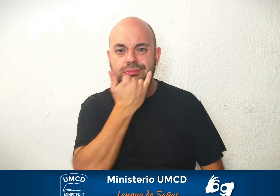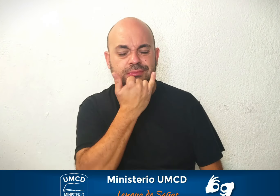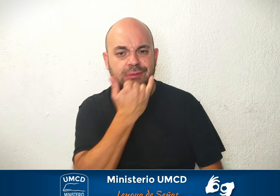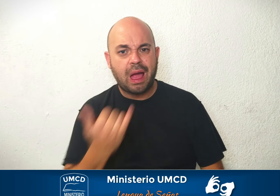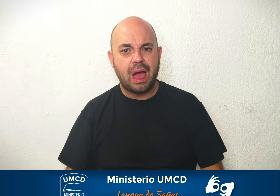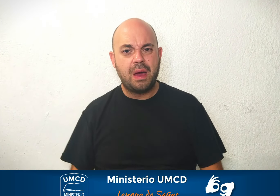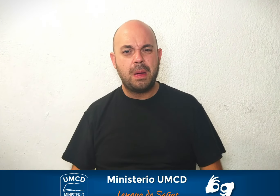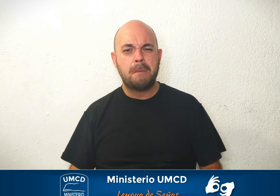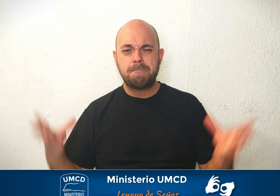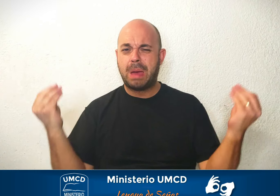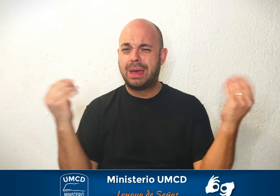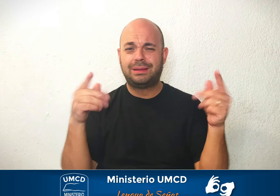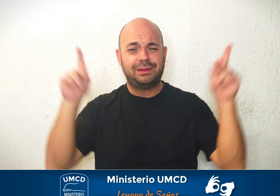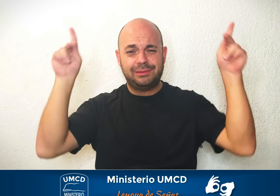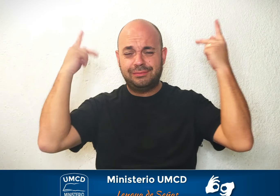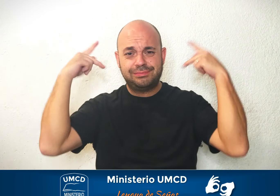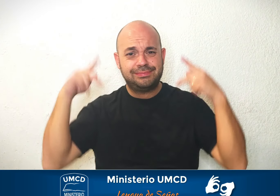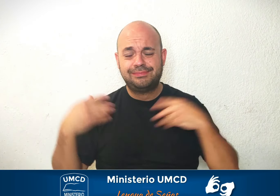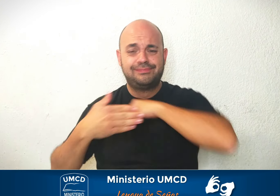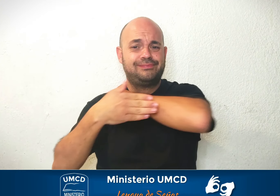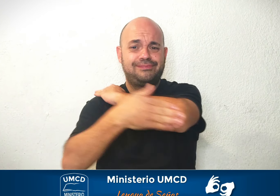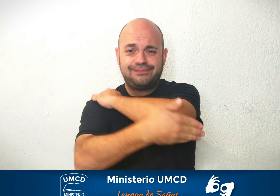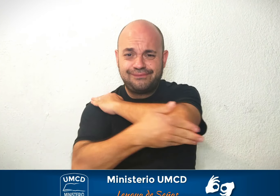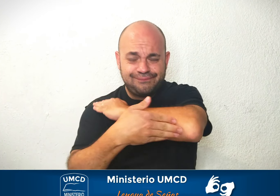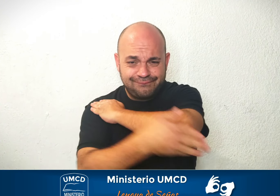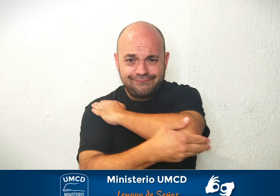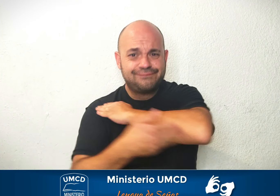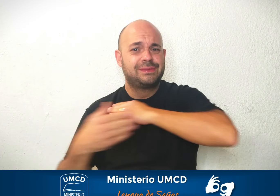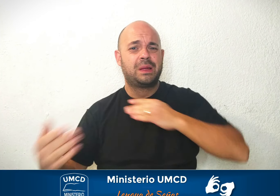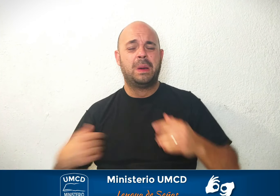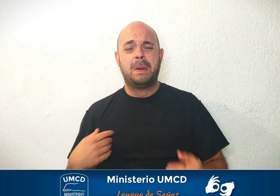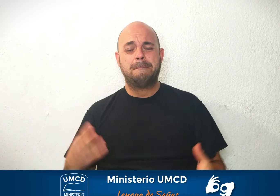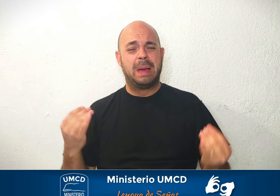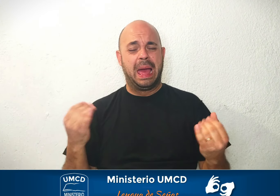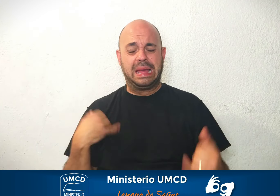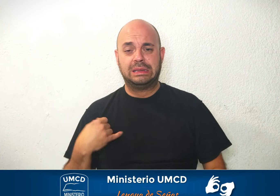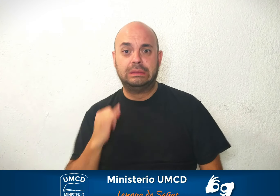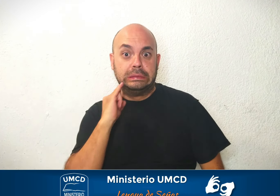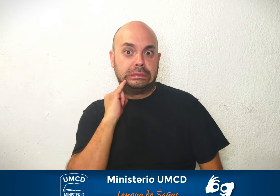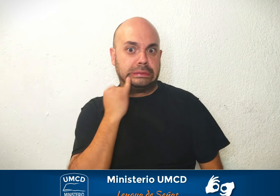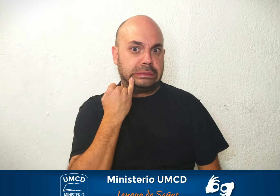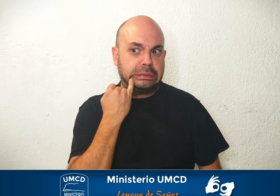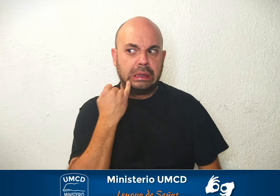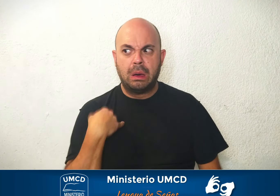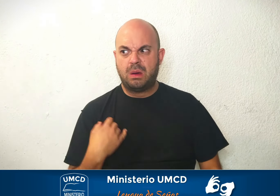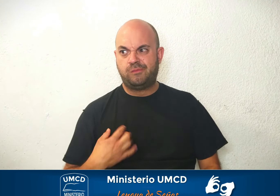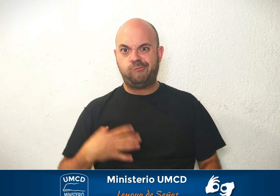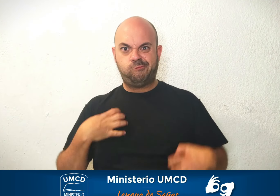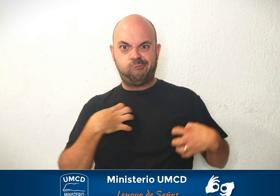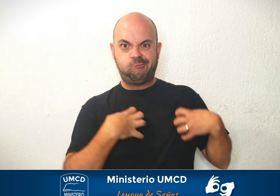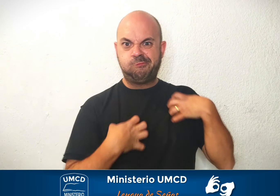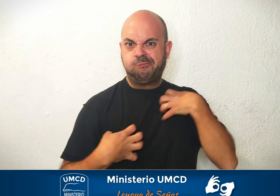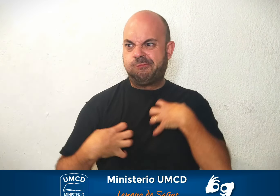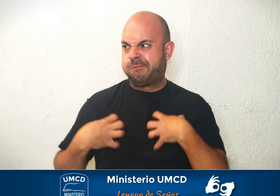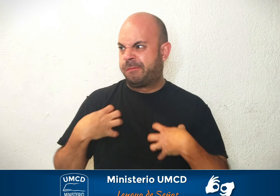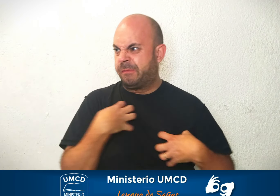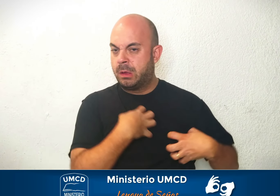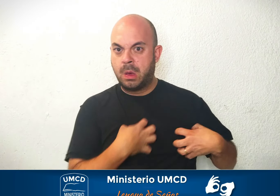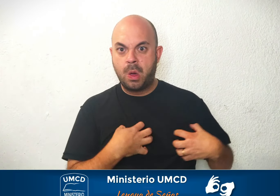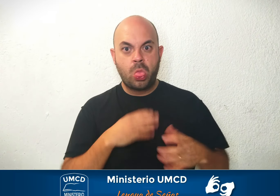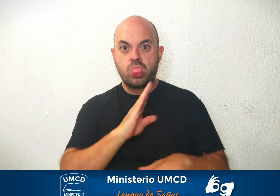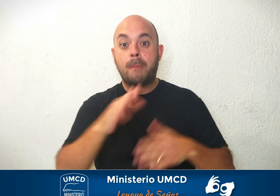santa. Había pecados de adulterio, había pecados de celos, de divisiones,